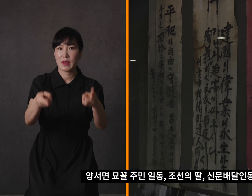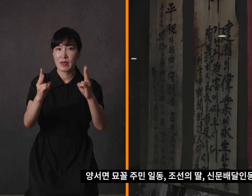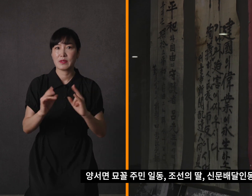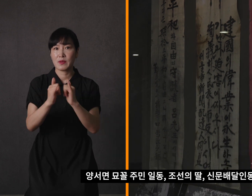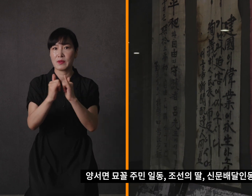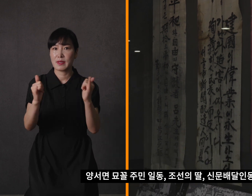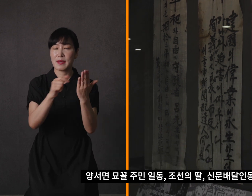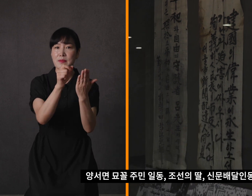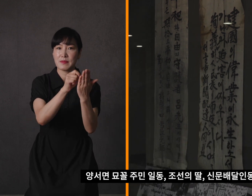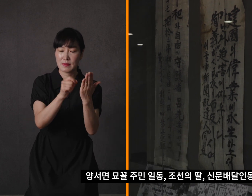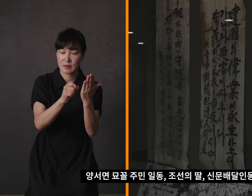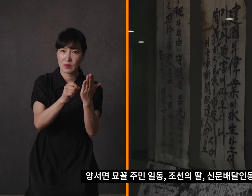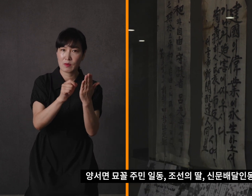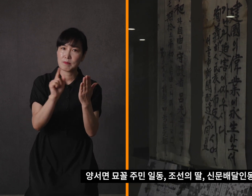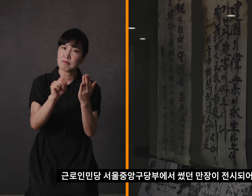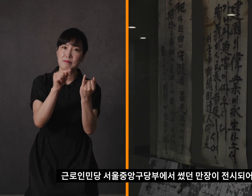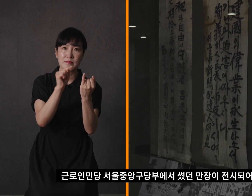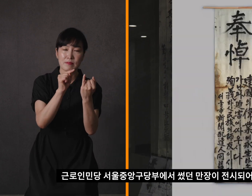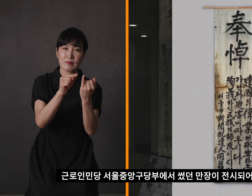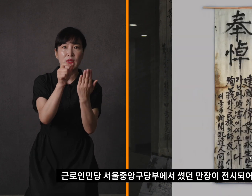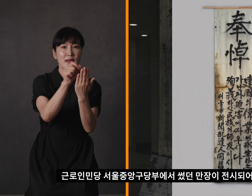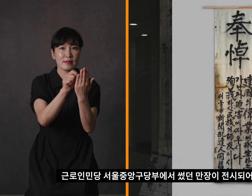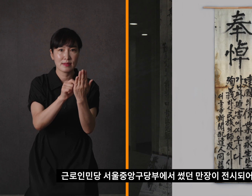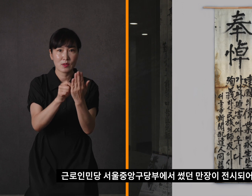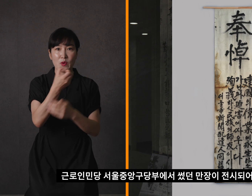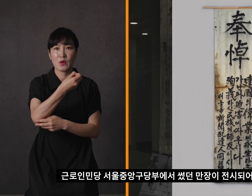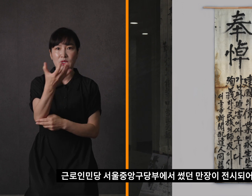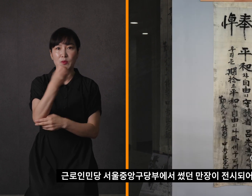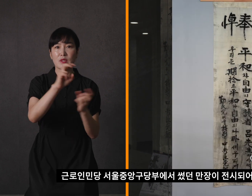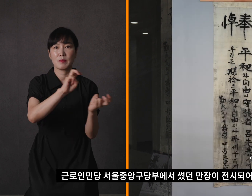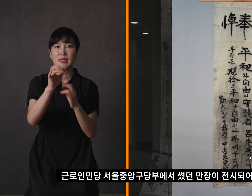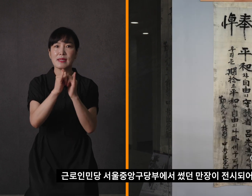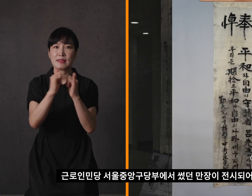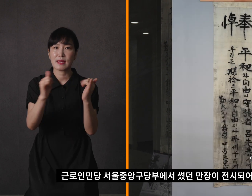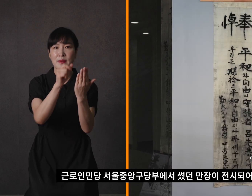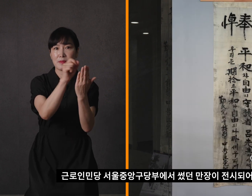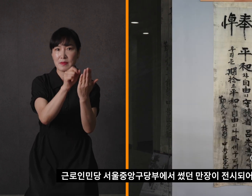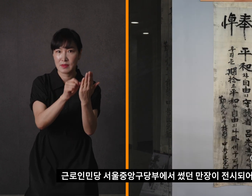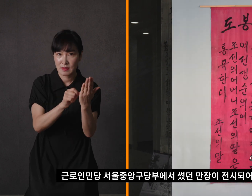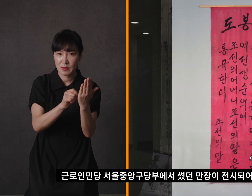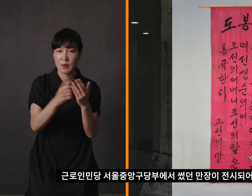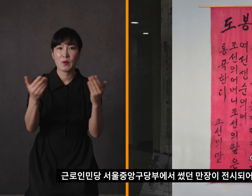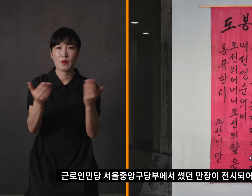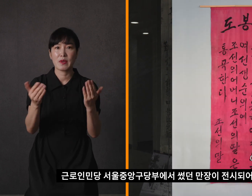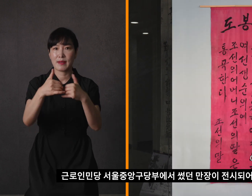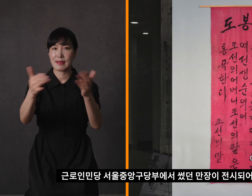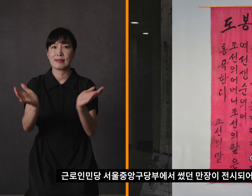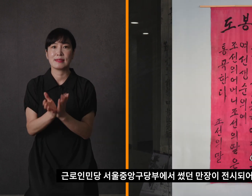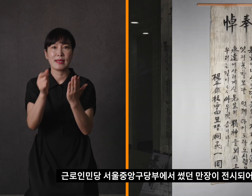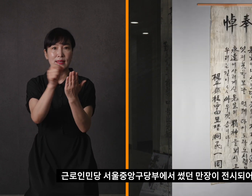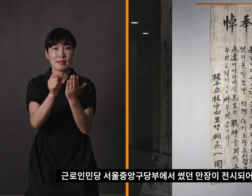딸, 신문배달인 동맹, 근로인민당 서울중앙구 당부에서 썼던 만장이 전시되어